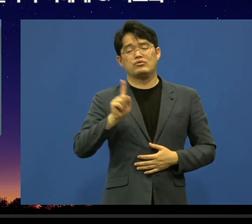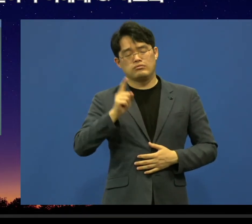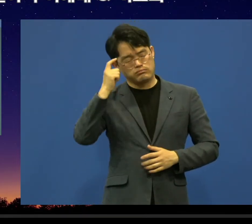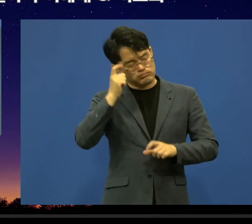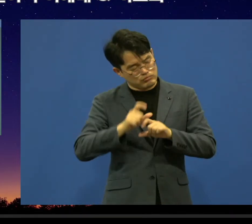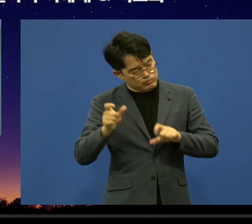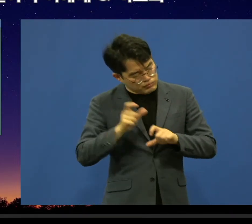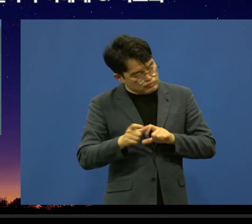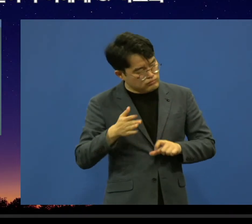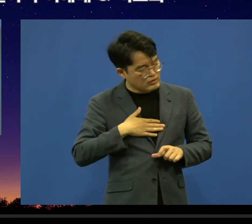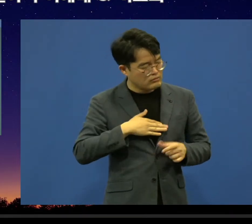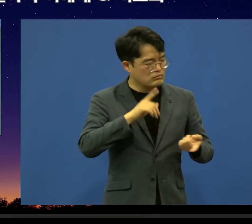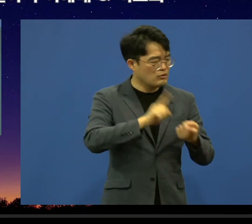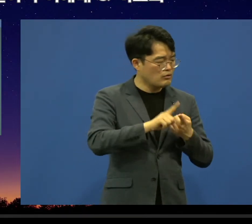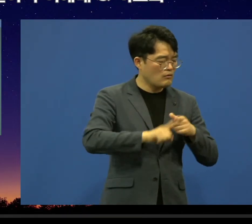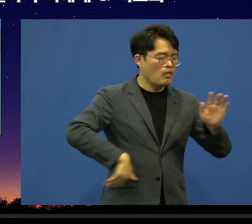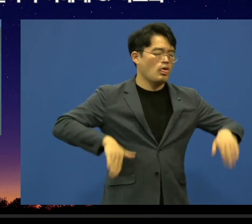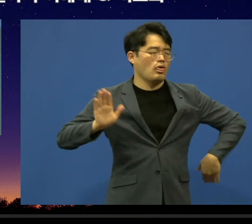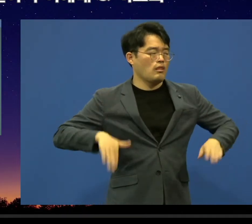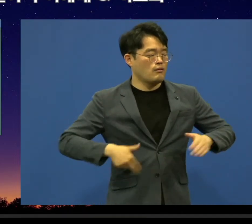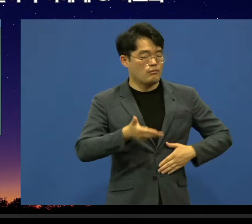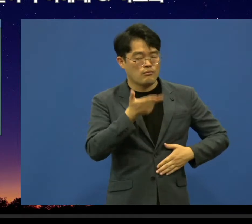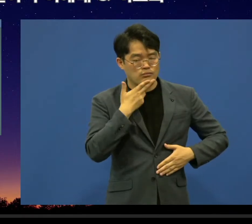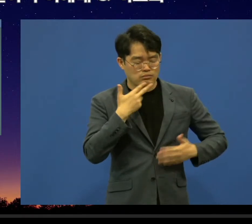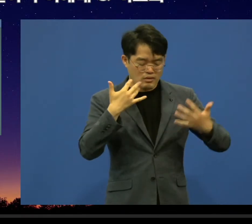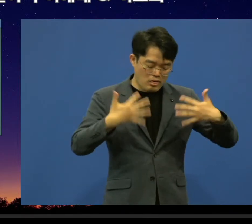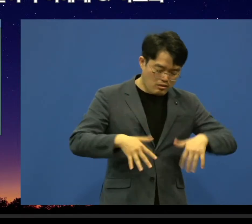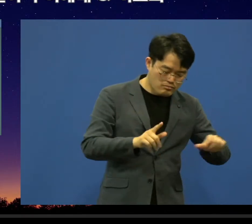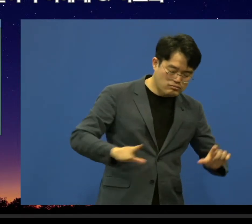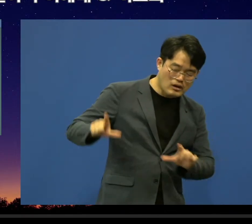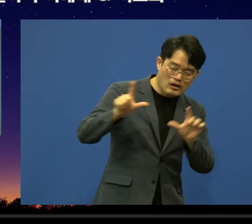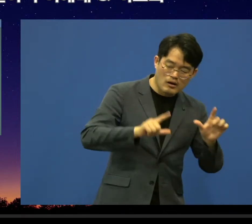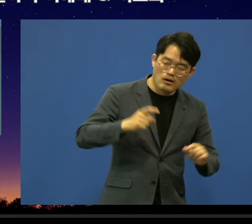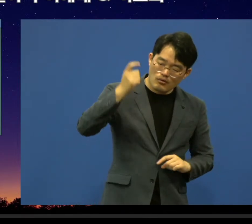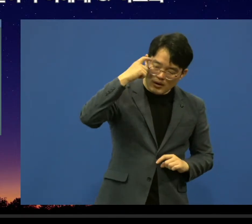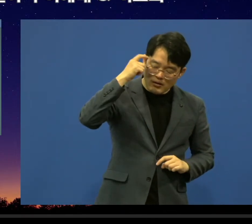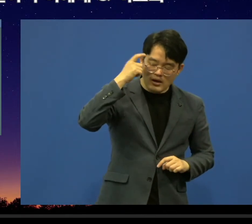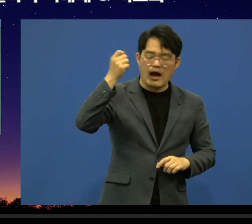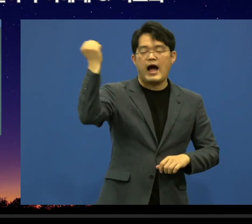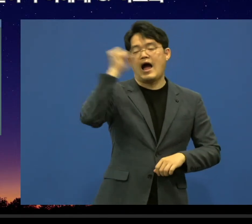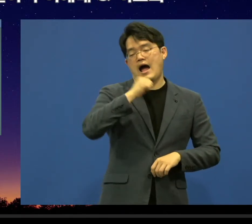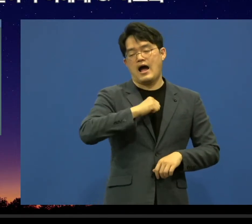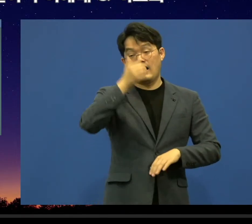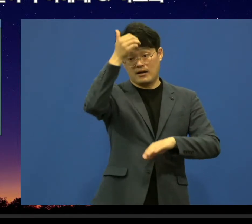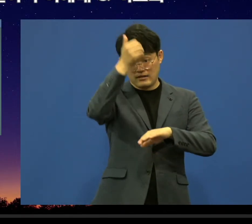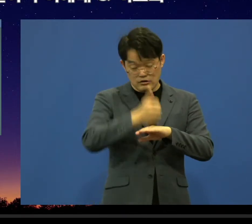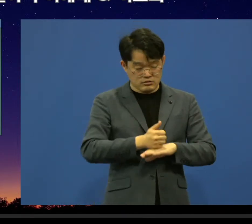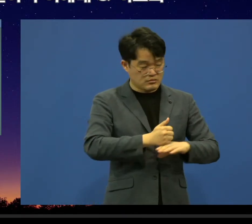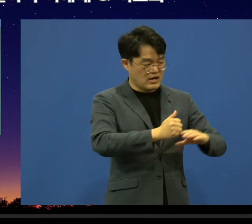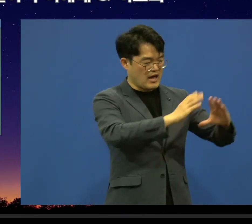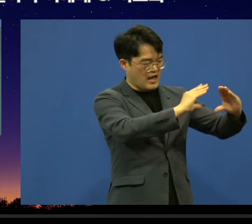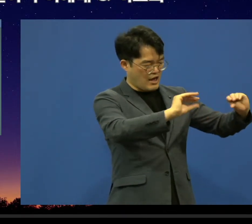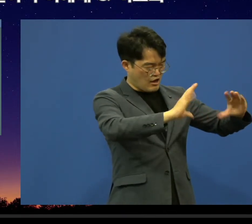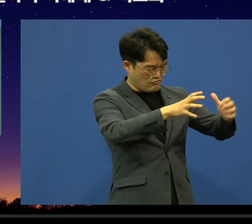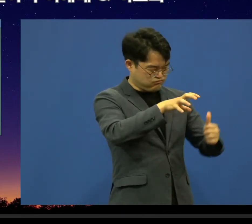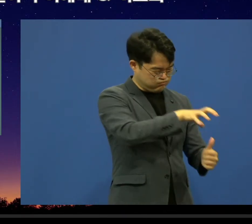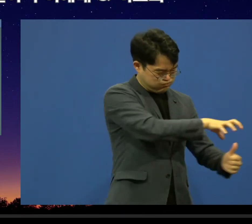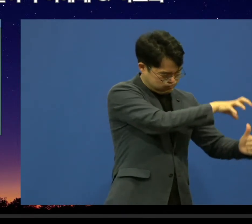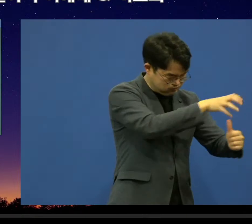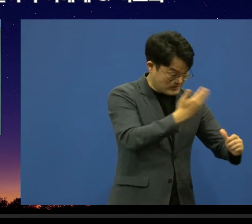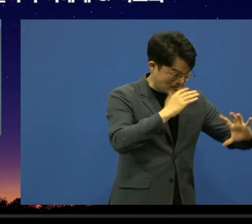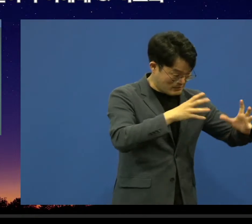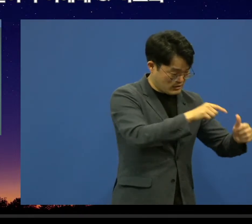과정이었습니다. 요셉을 하나님이 준비시키는 과정이었어요. 준비되는 과정 속에서는 때로